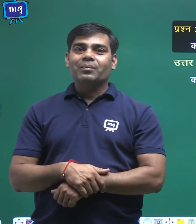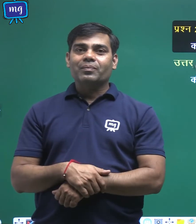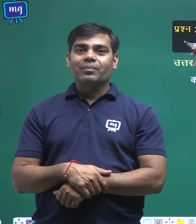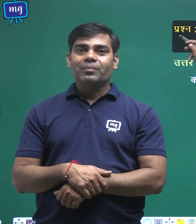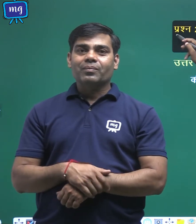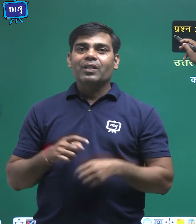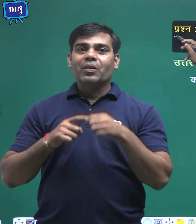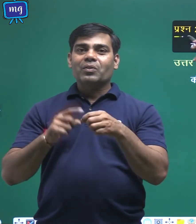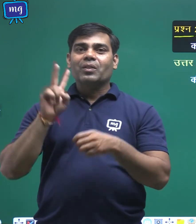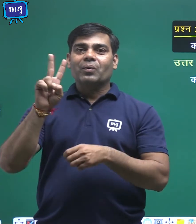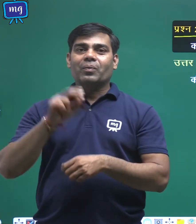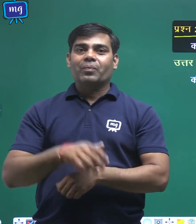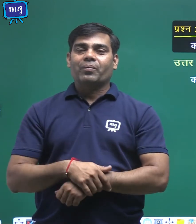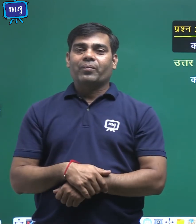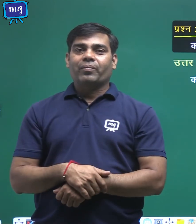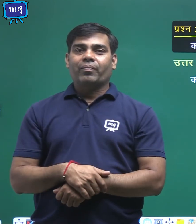प्रश्न 2,